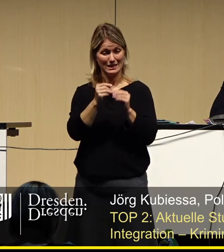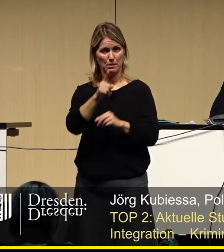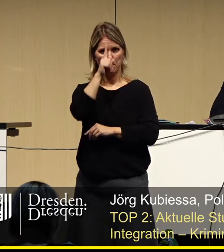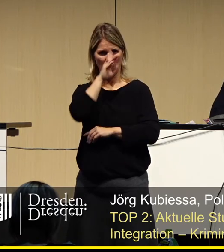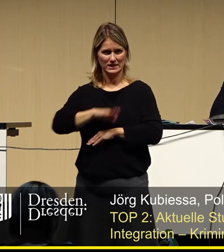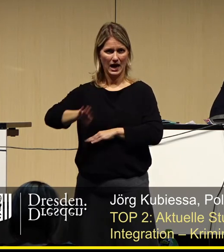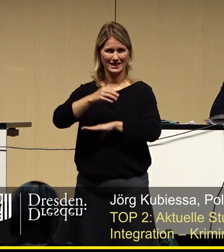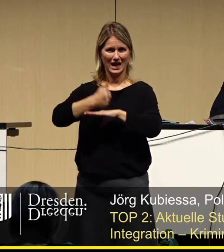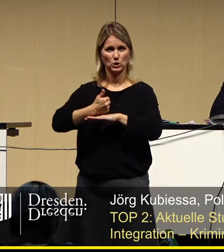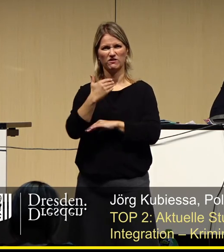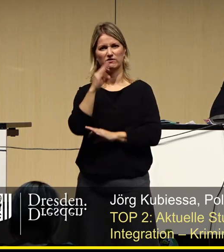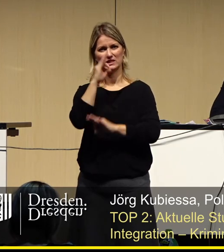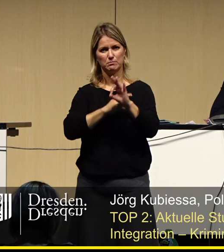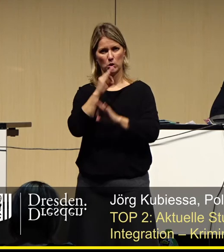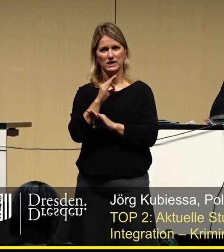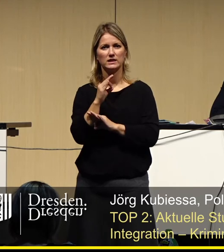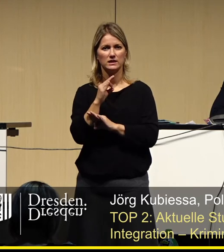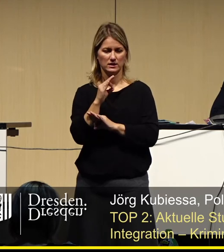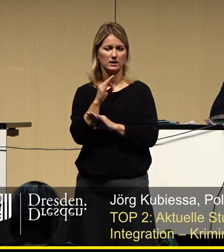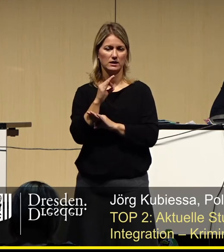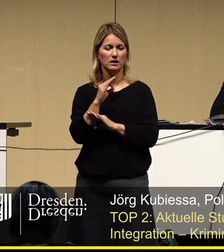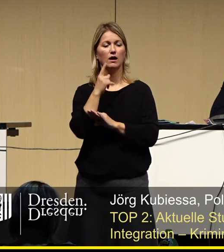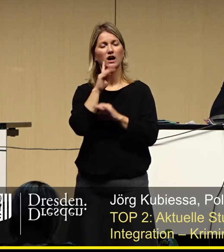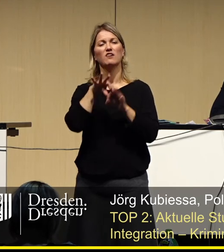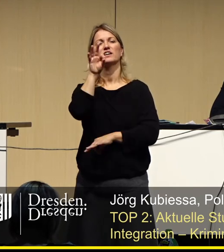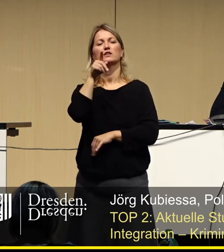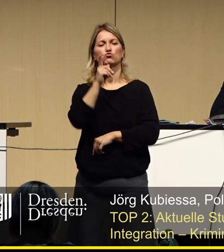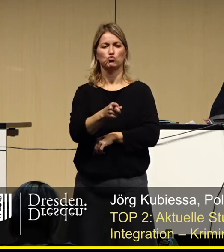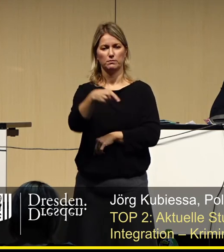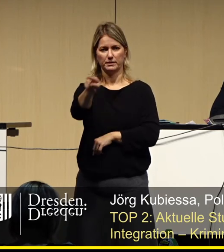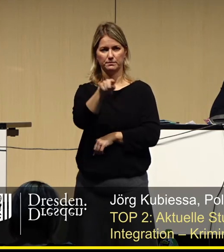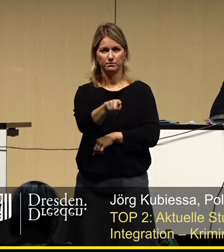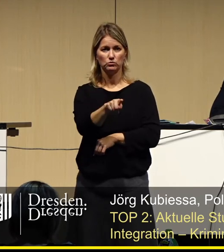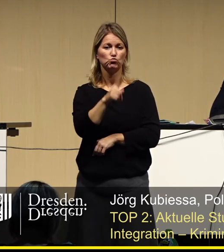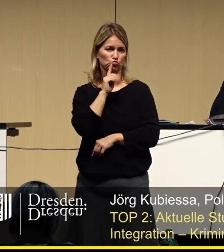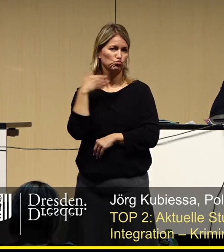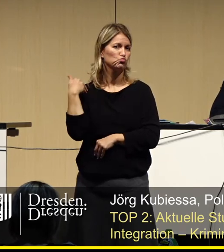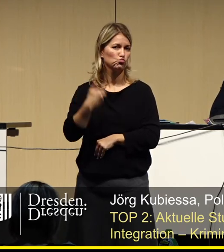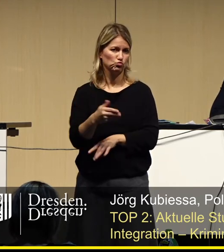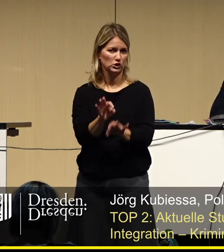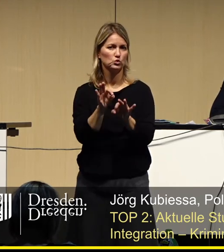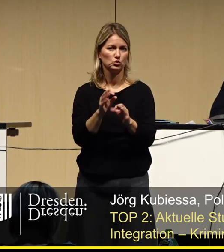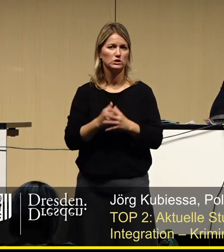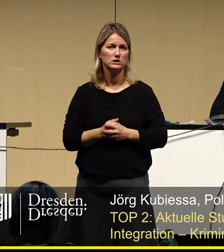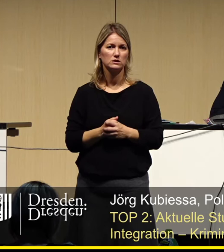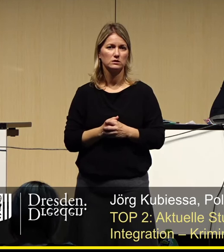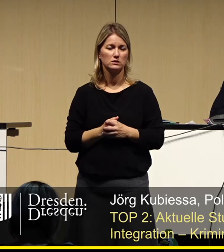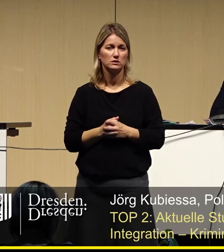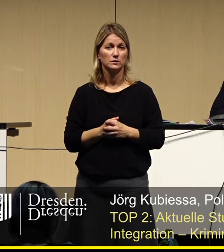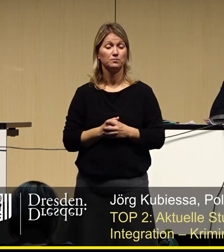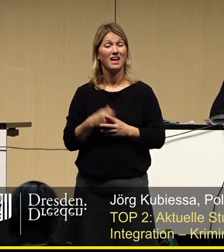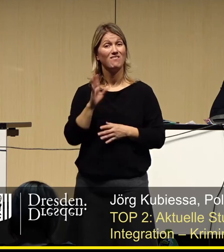50%. Also wir sind dort erheblich aktiv und gut unterwegs. Und der Anteil der